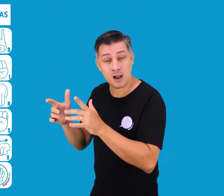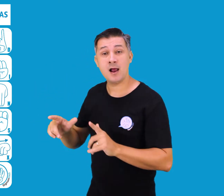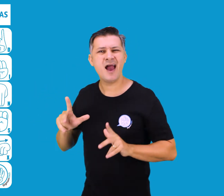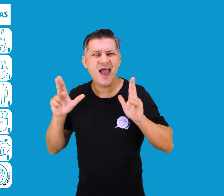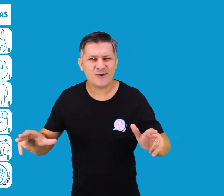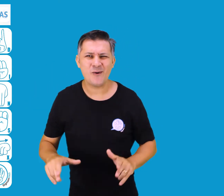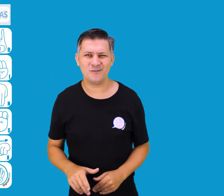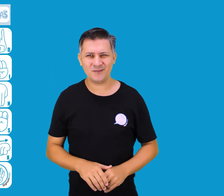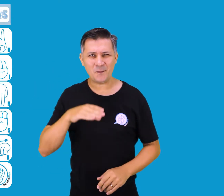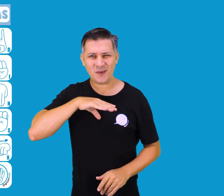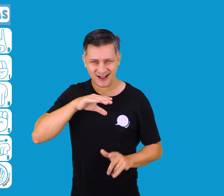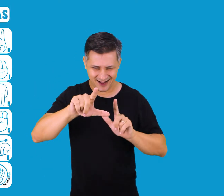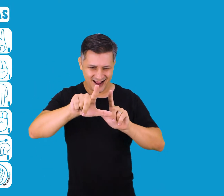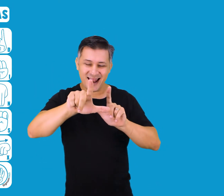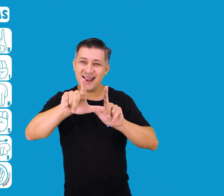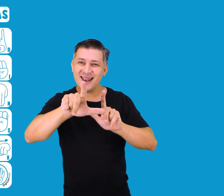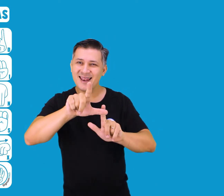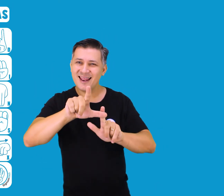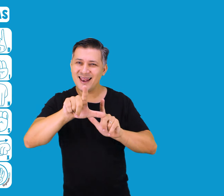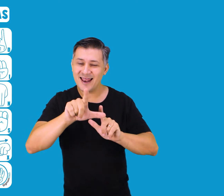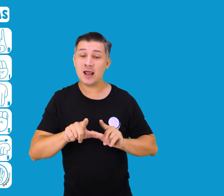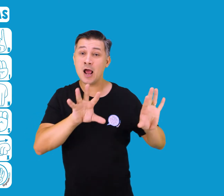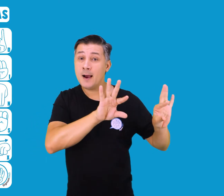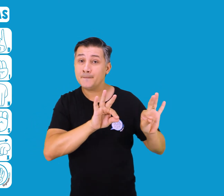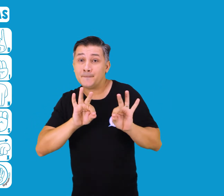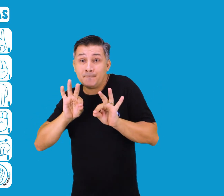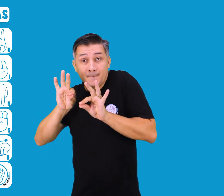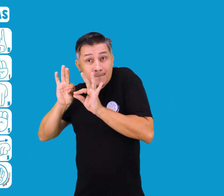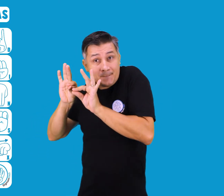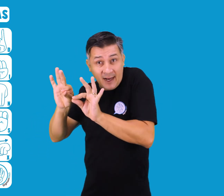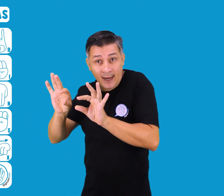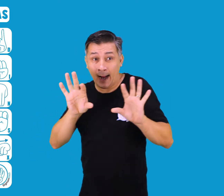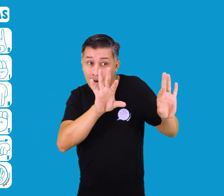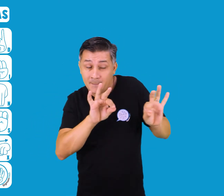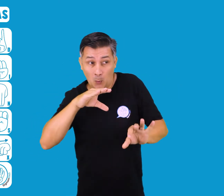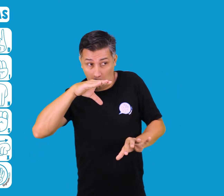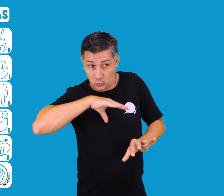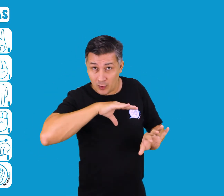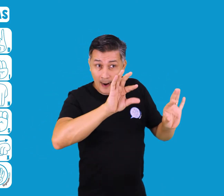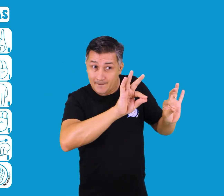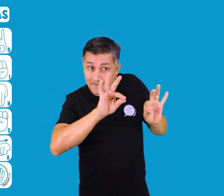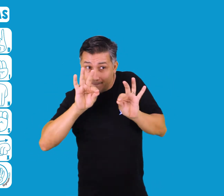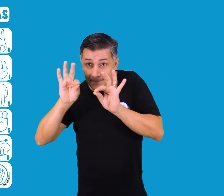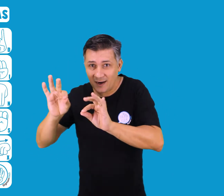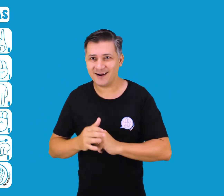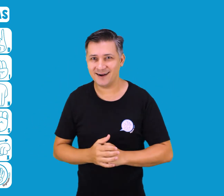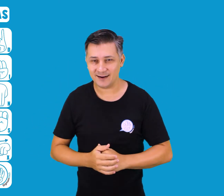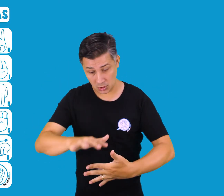diferentes configurações de mãos, que representam as letras do nosso alfabeto, ou seja, que foram tomados